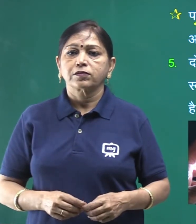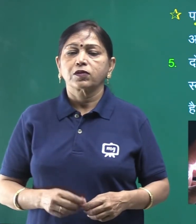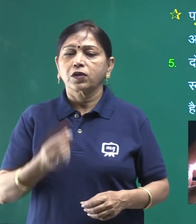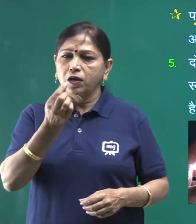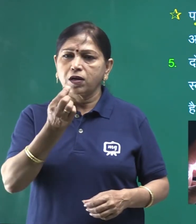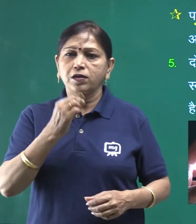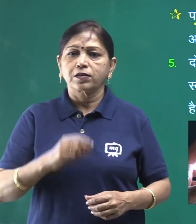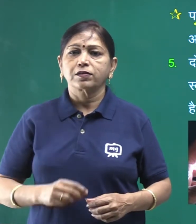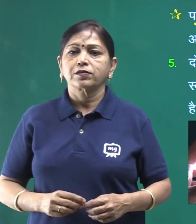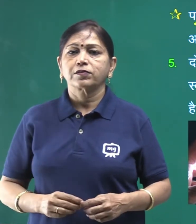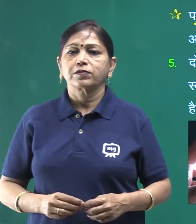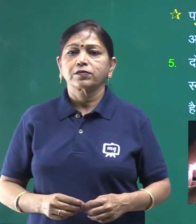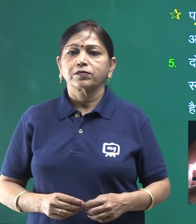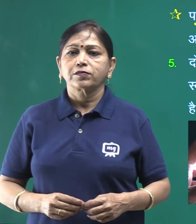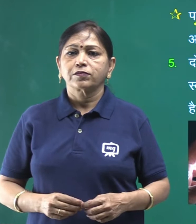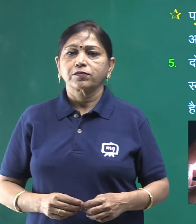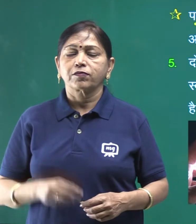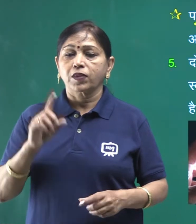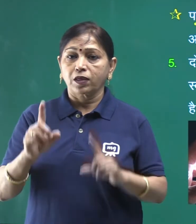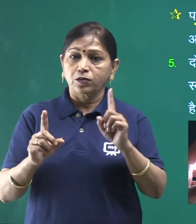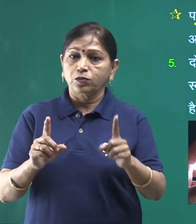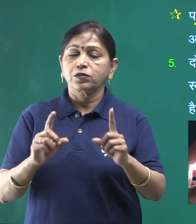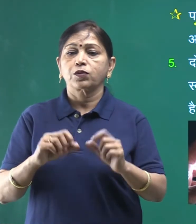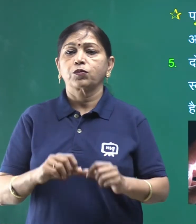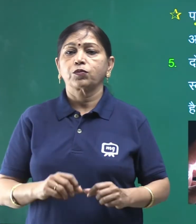कण एक दूसरे को